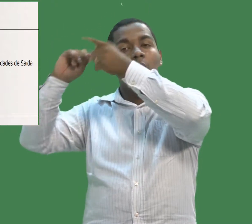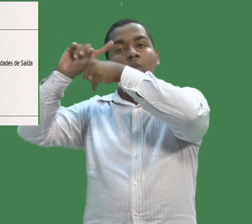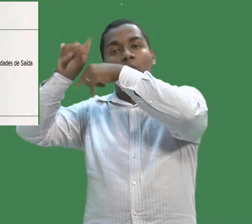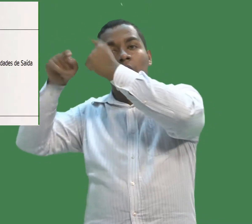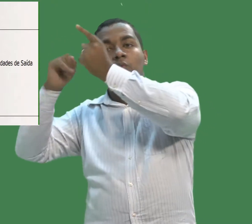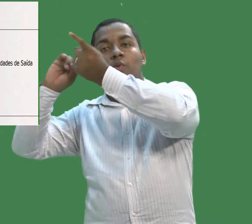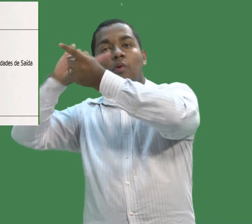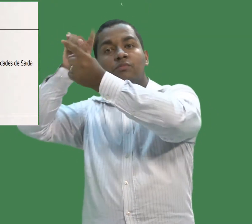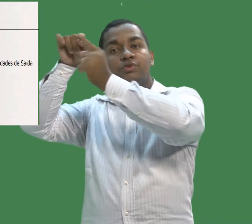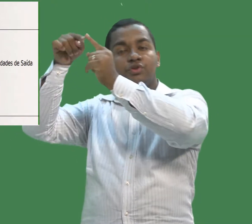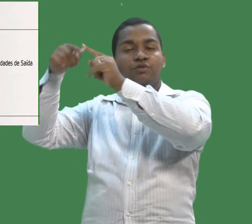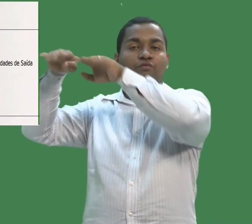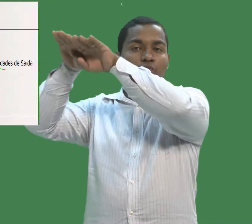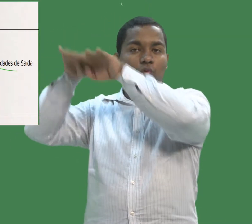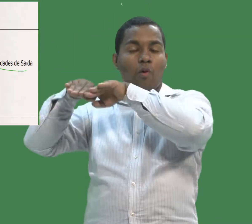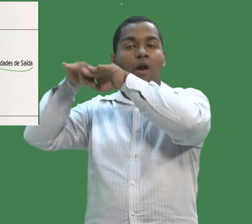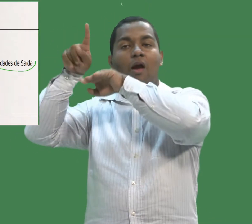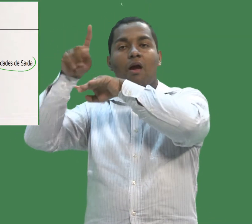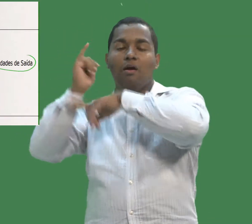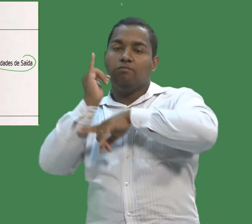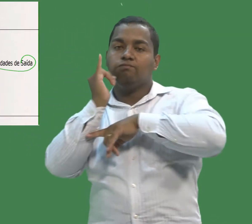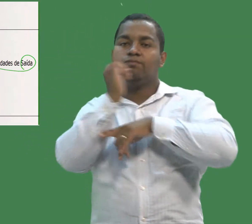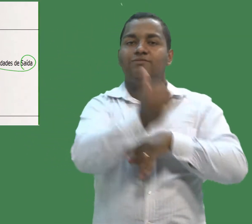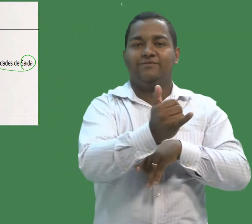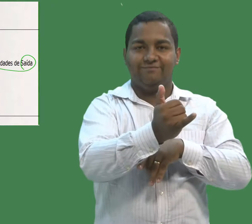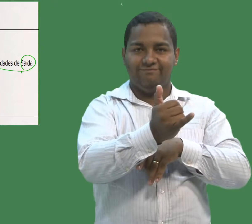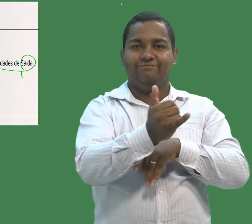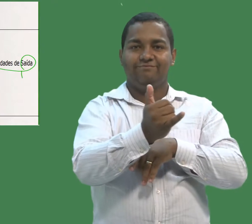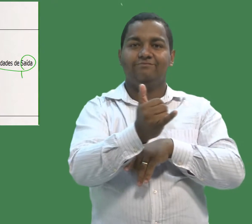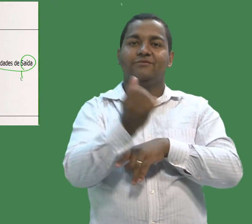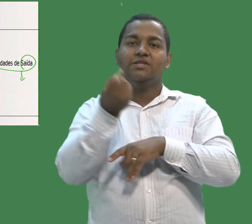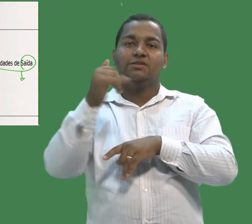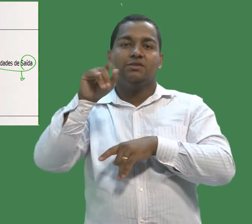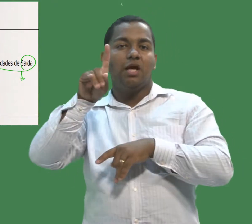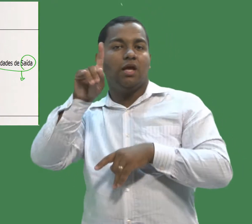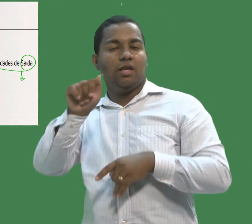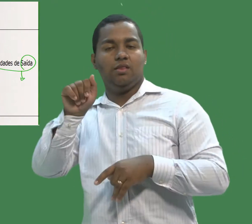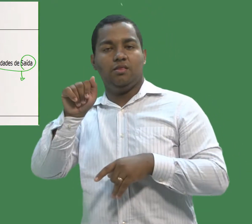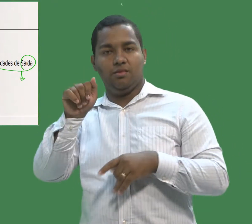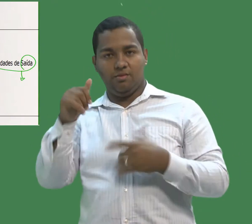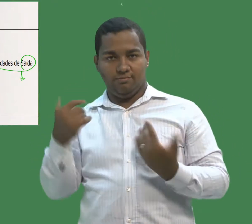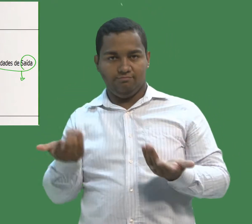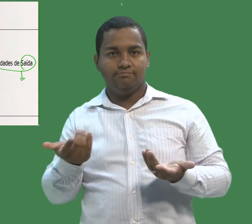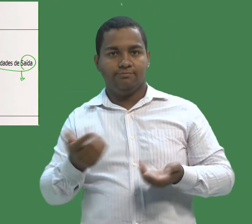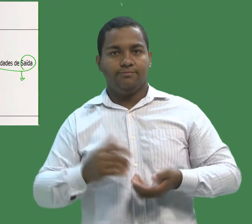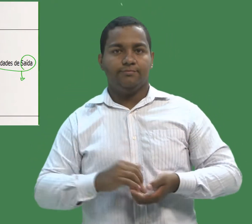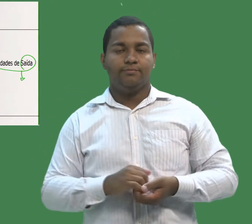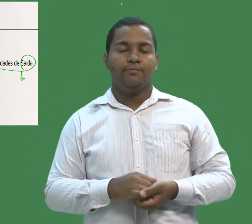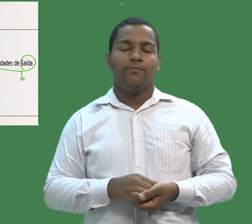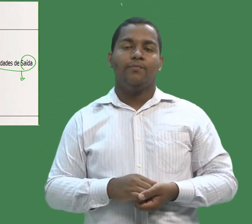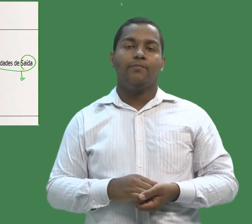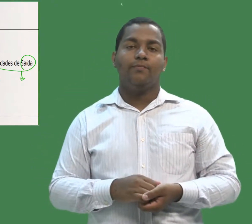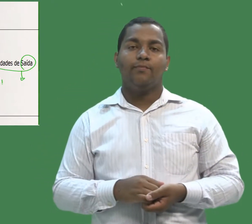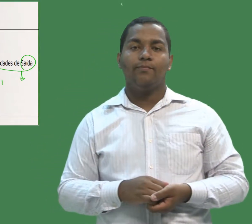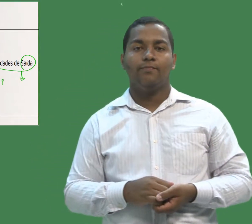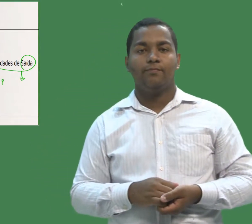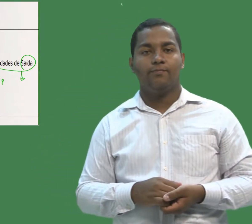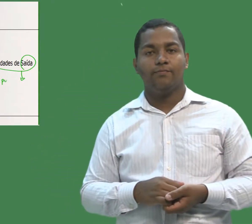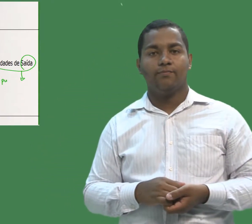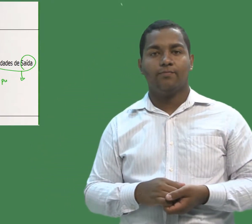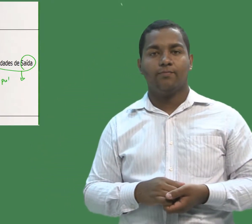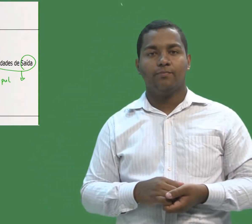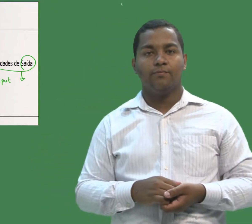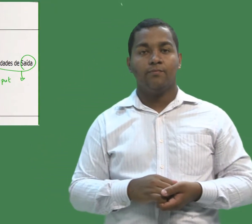processando essa informação para depois chegar ao seu objetivo comum, que é a unidade de saída, que nós também podemos ver no inglês como